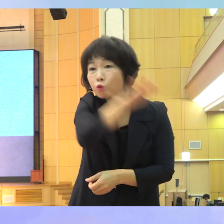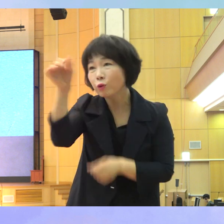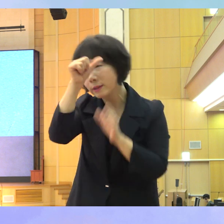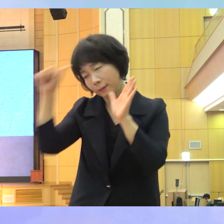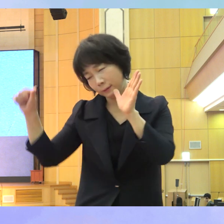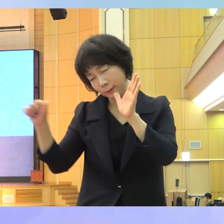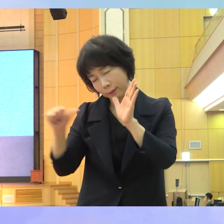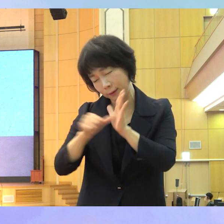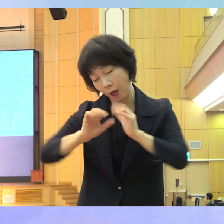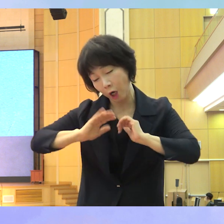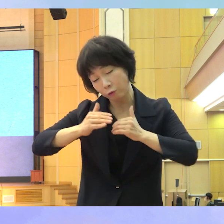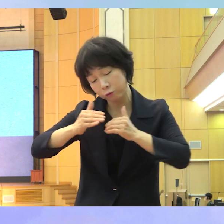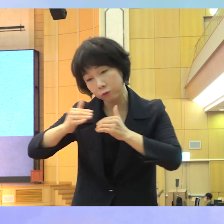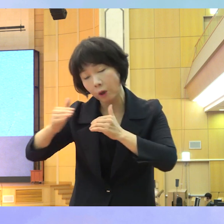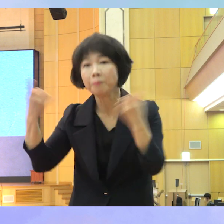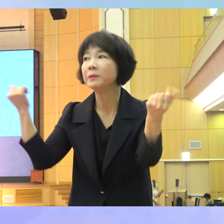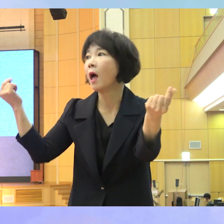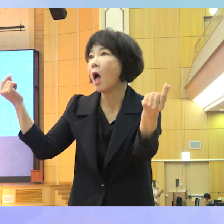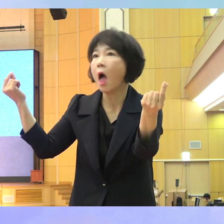인생과도 너무나도 닮아 있어요.